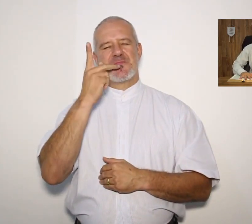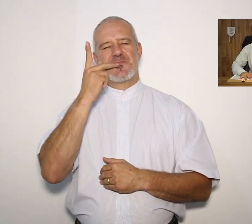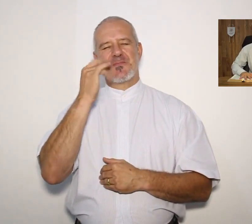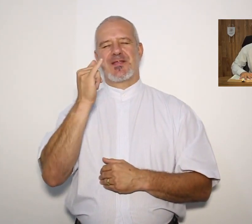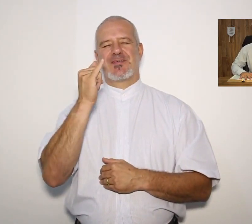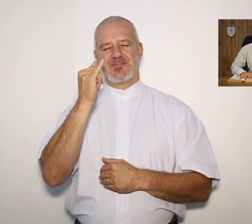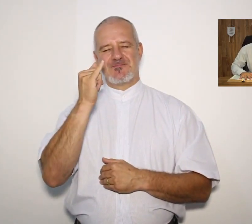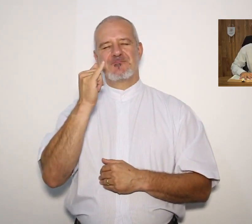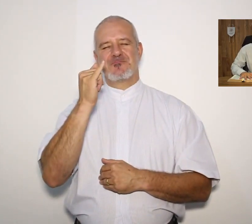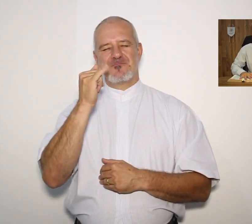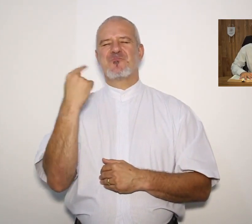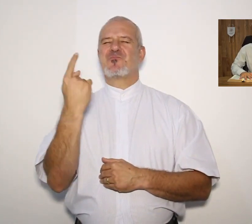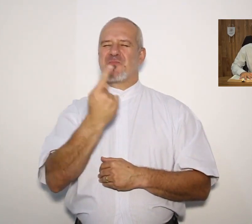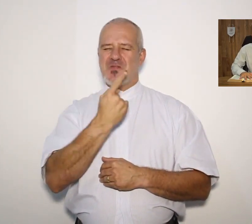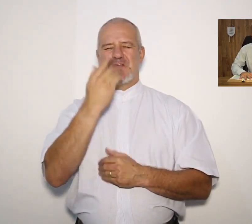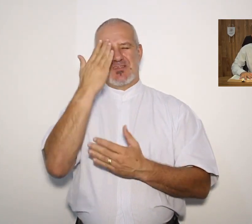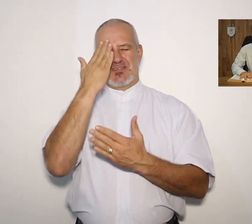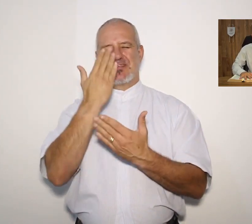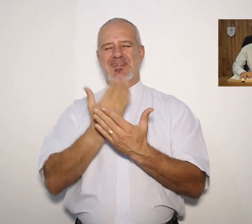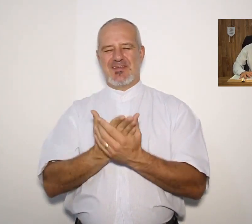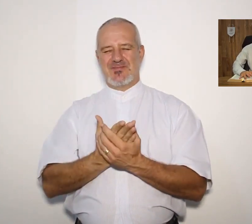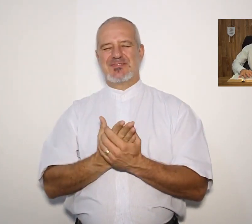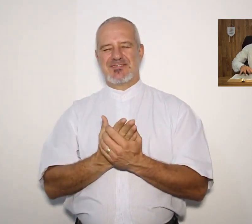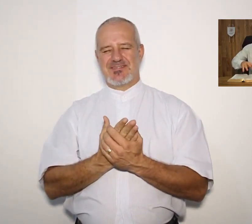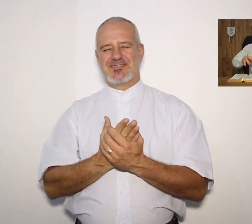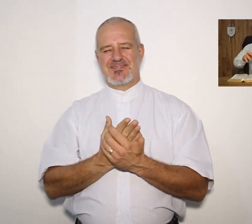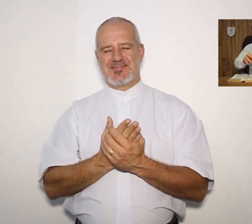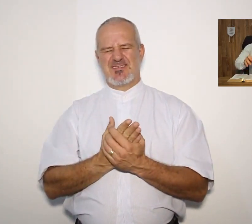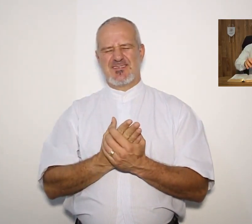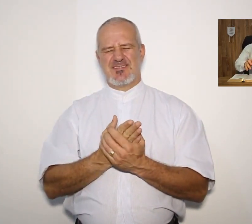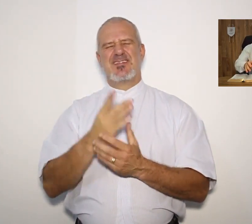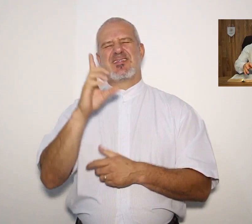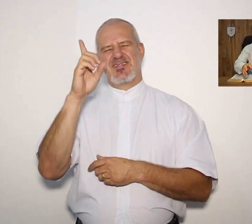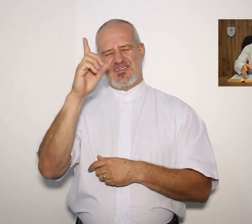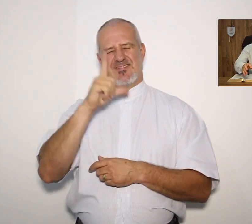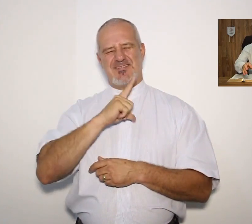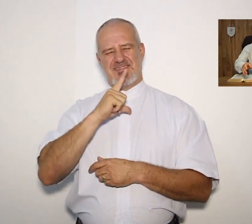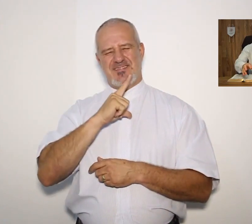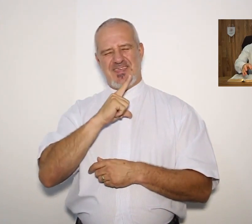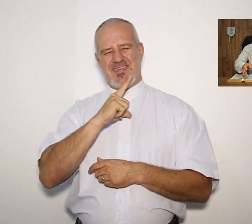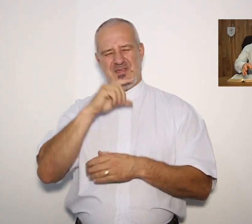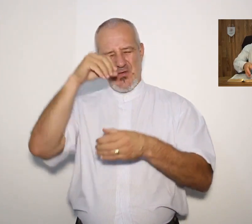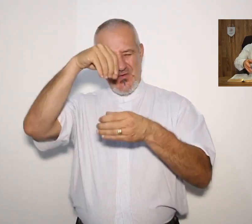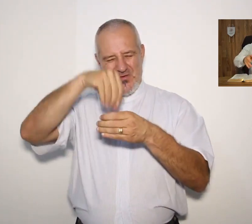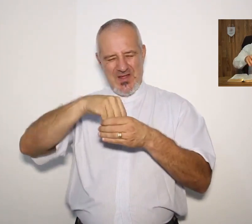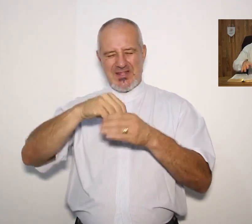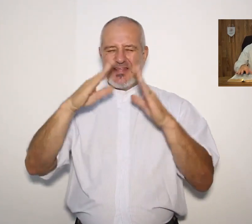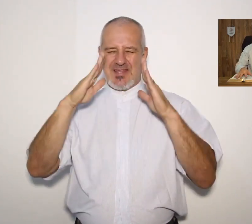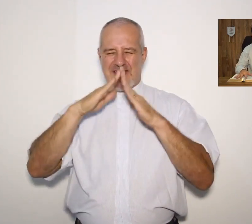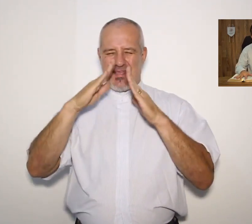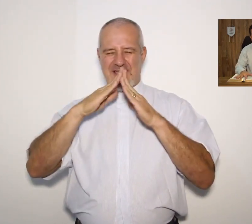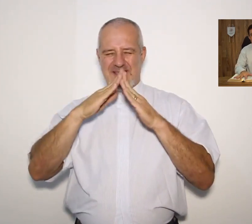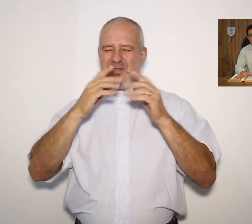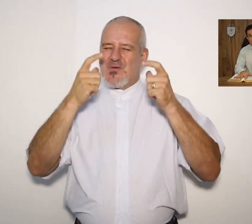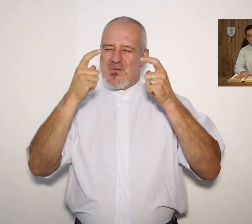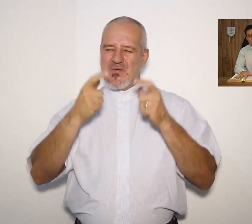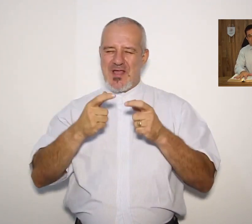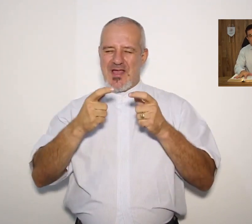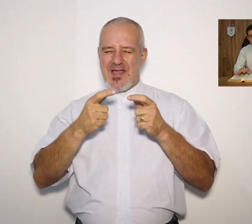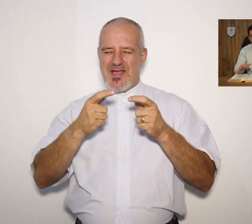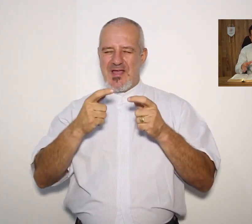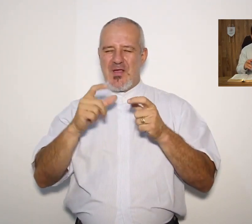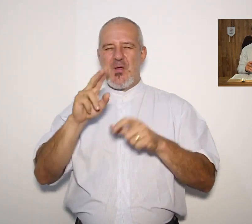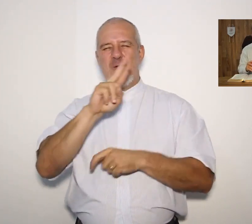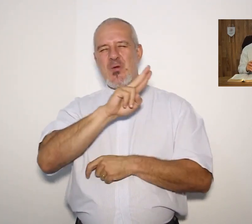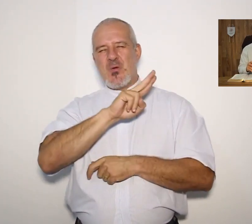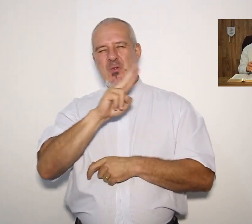amado, nós cremos que o Senhor tem colocado neste lar um memorial,